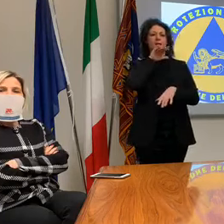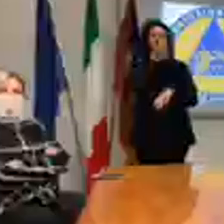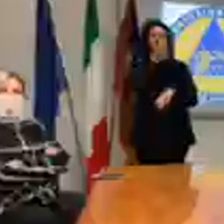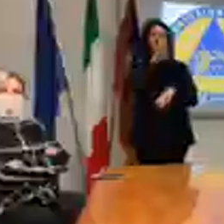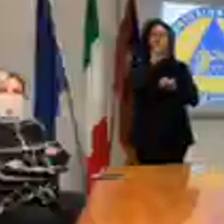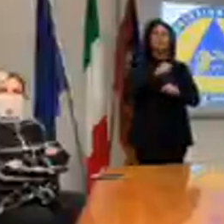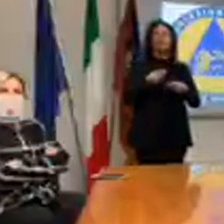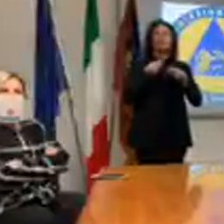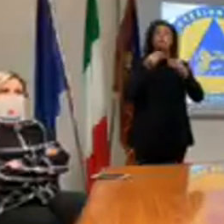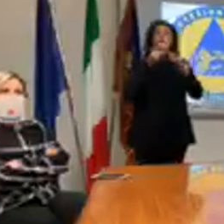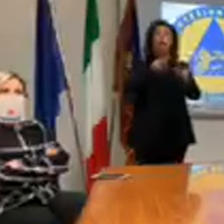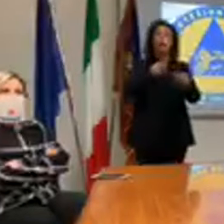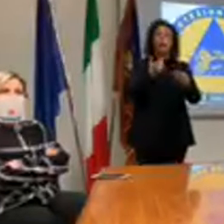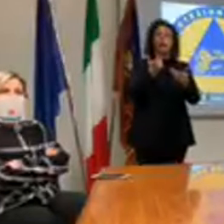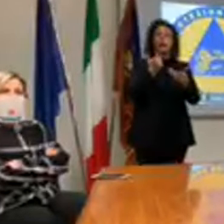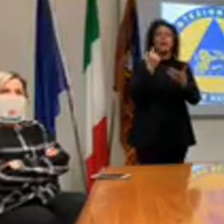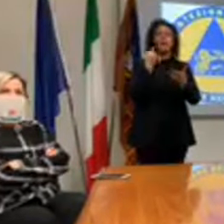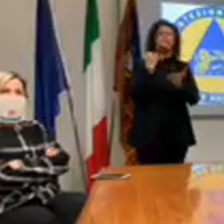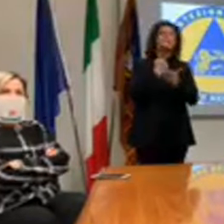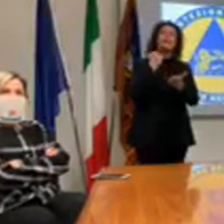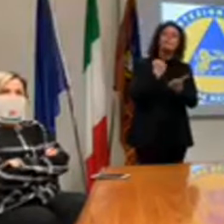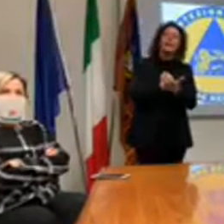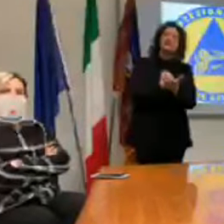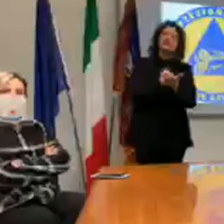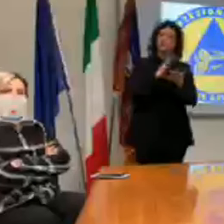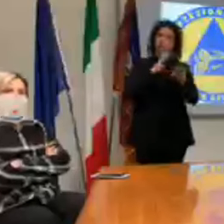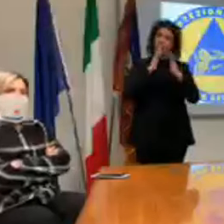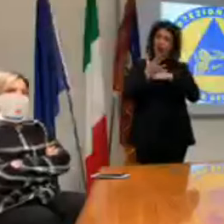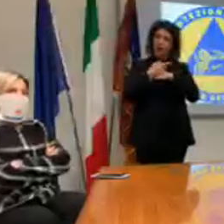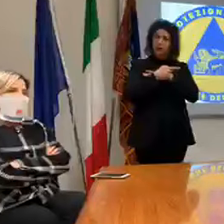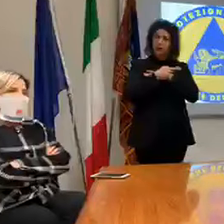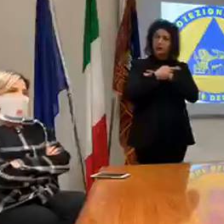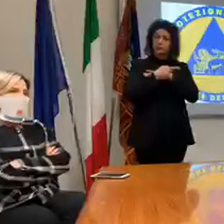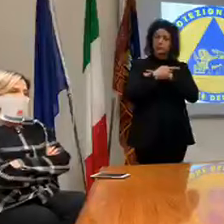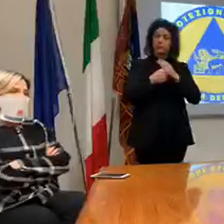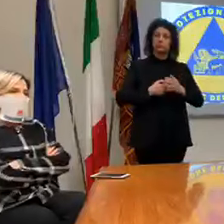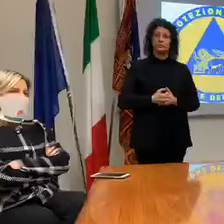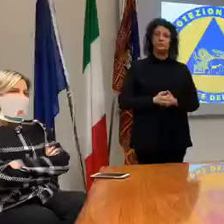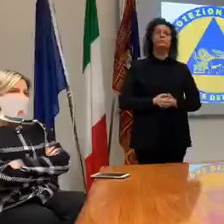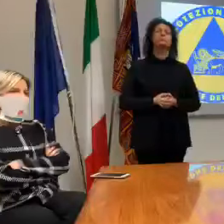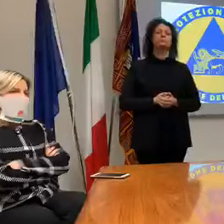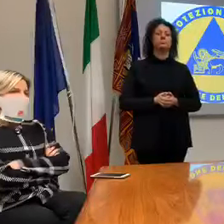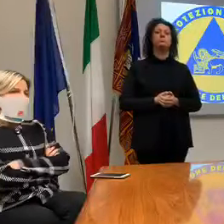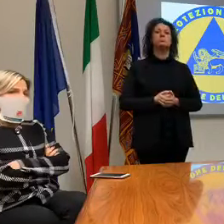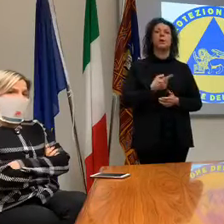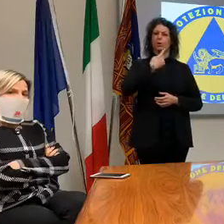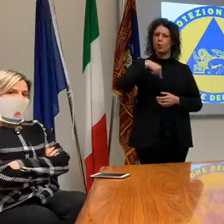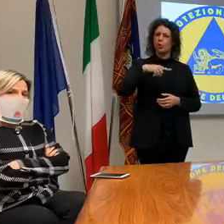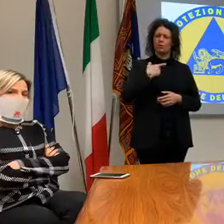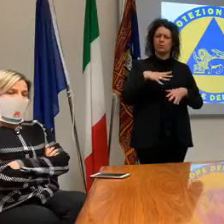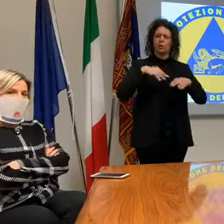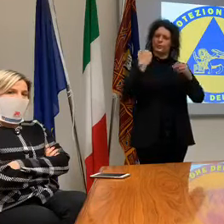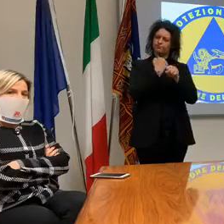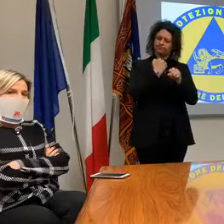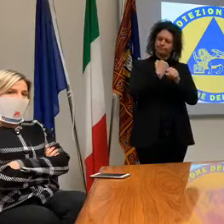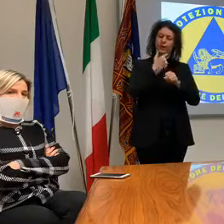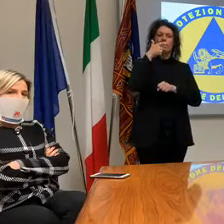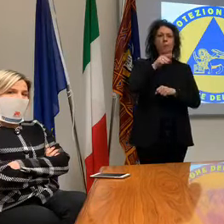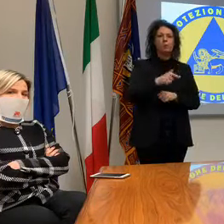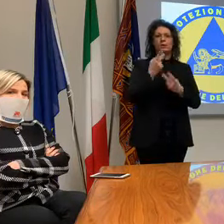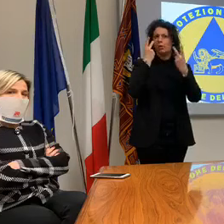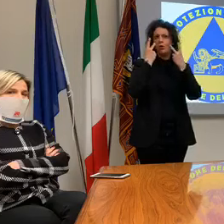qualche no, guarda, ci sto lavorando seriamente. Perché ho visto il grido d'appello di alcune mamme e per